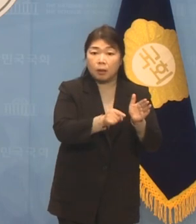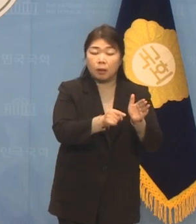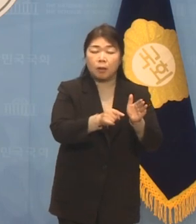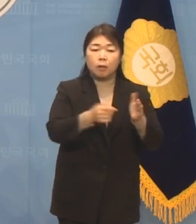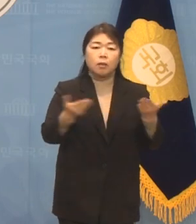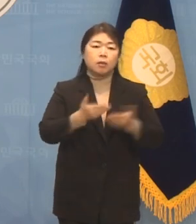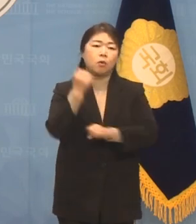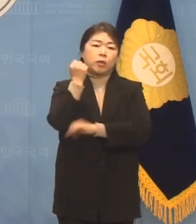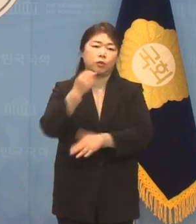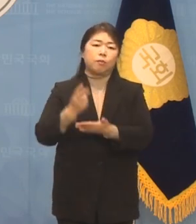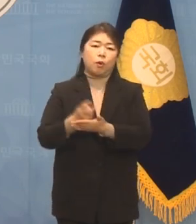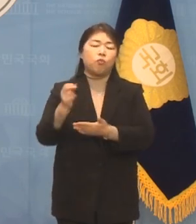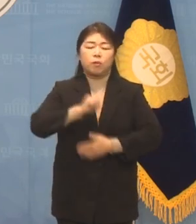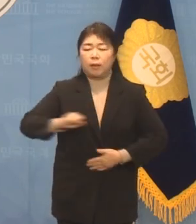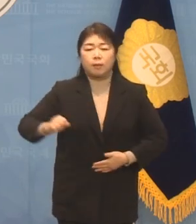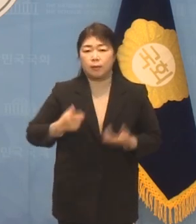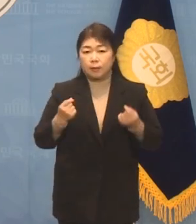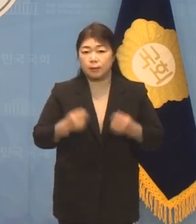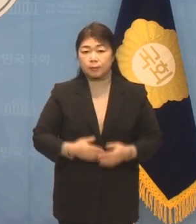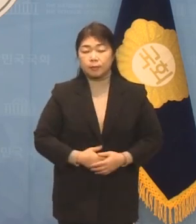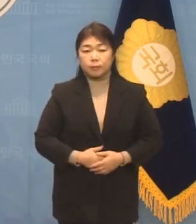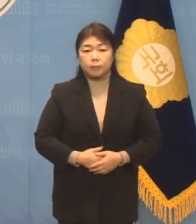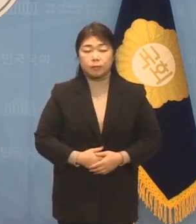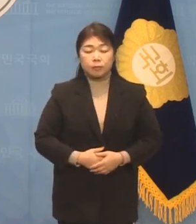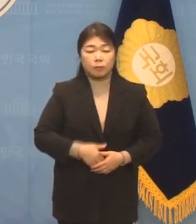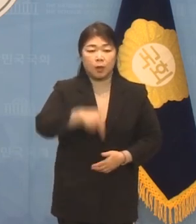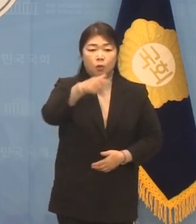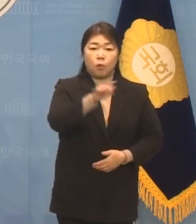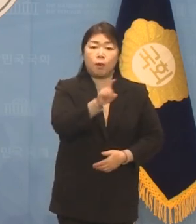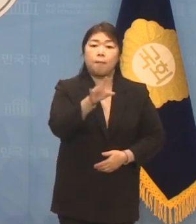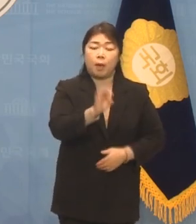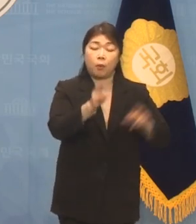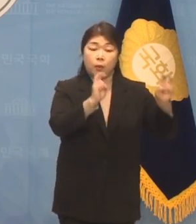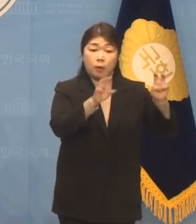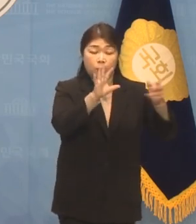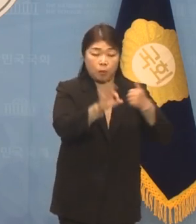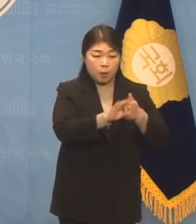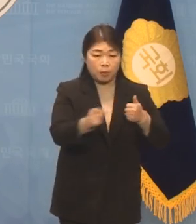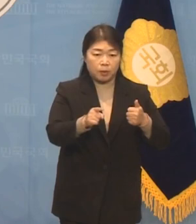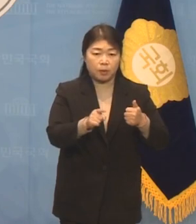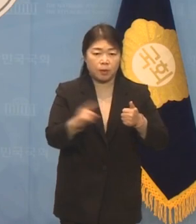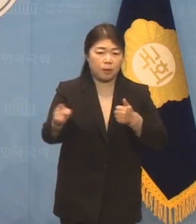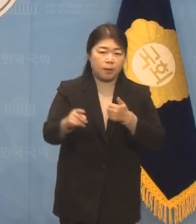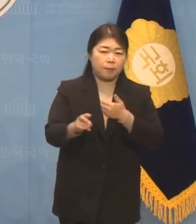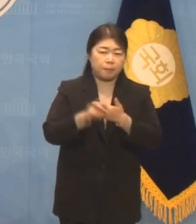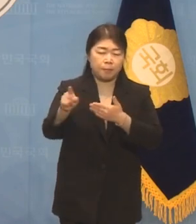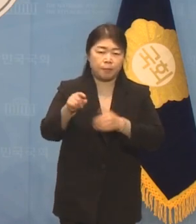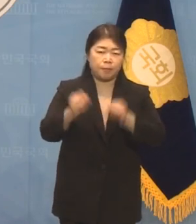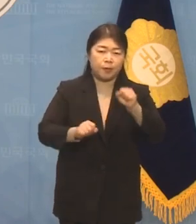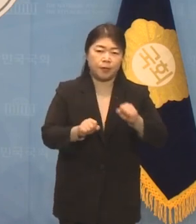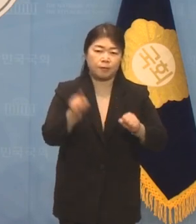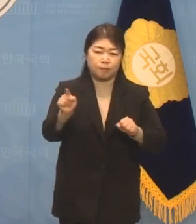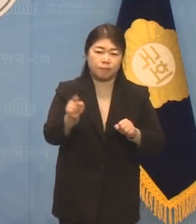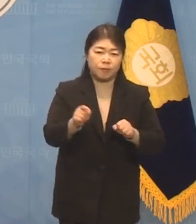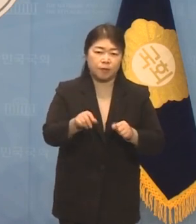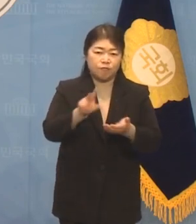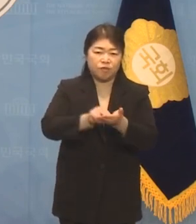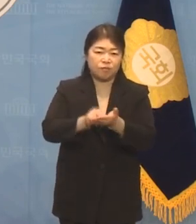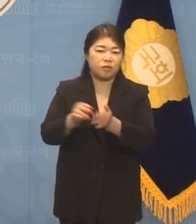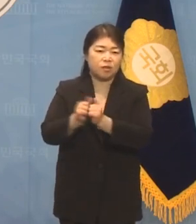보도를 통해 쿠팡 블랙리스트로 추정되는 문서 파일이 입수되었다고